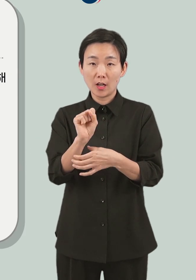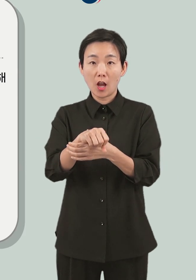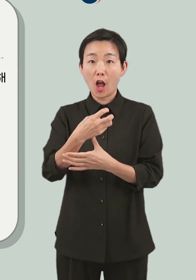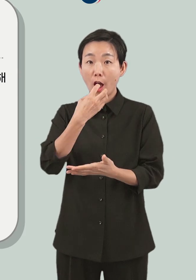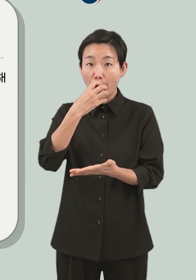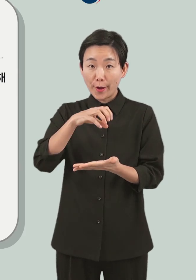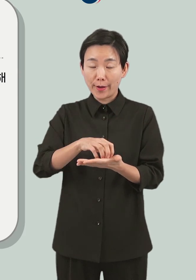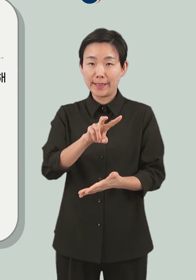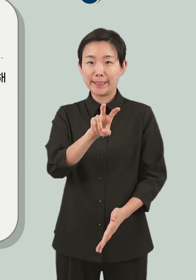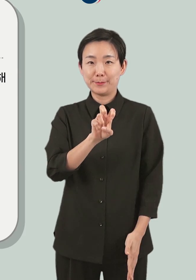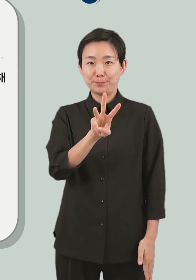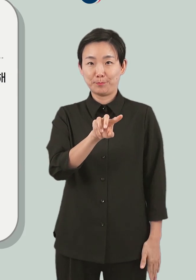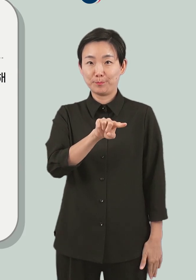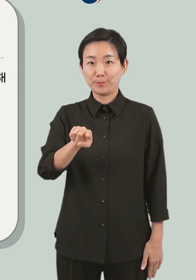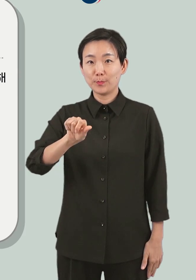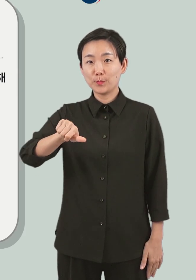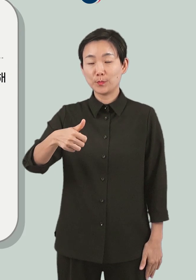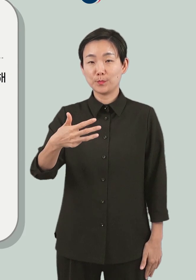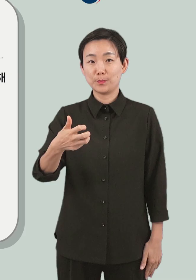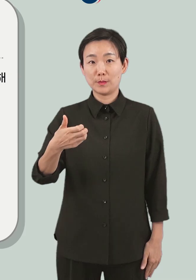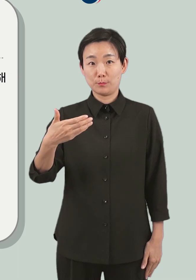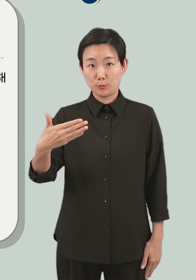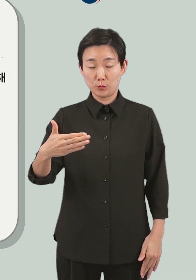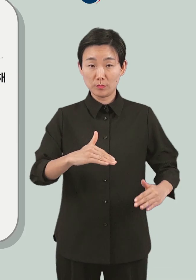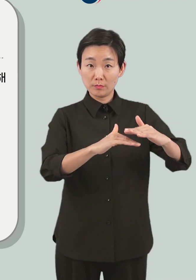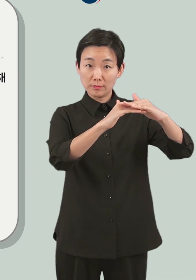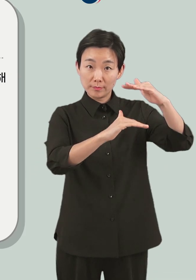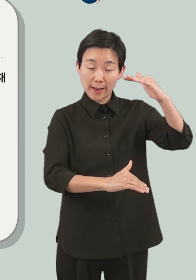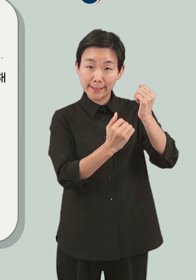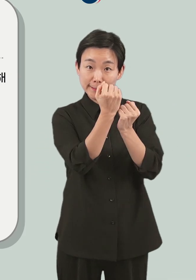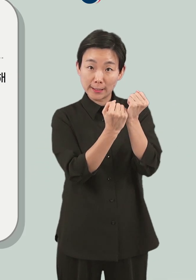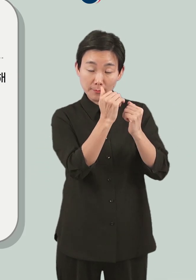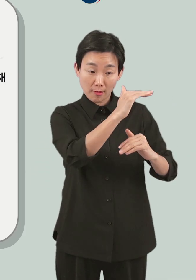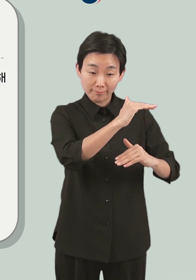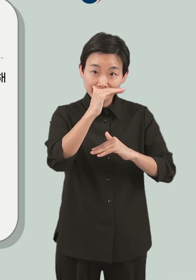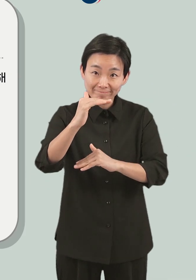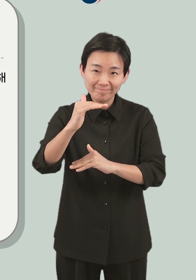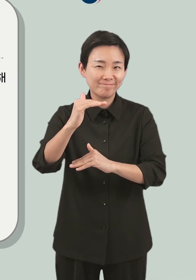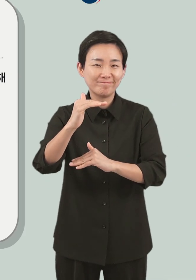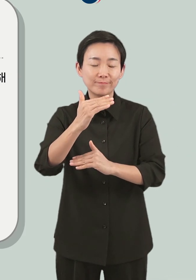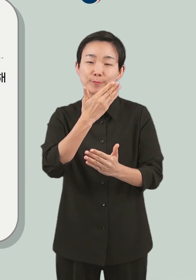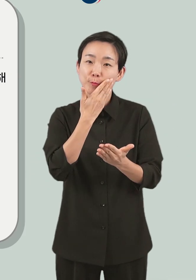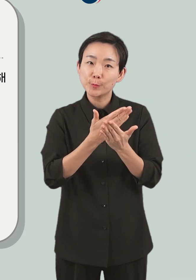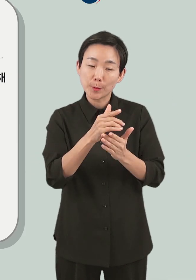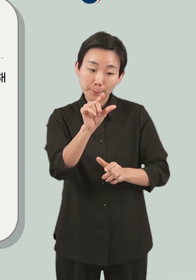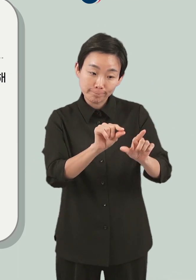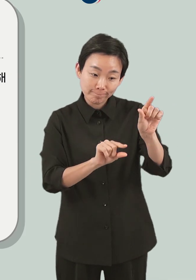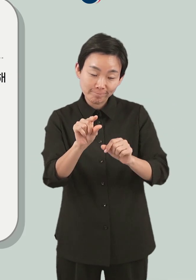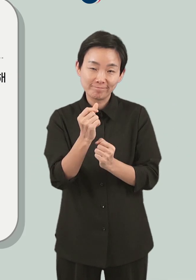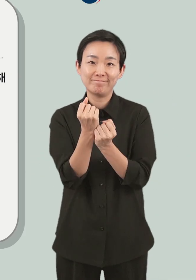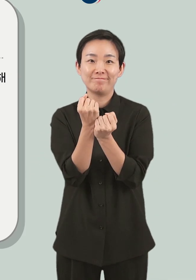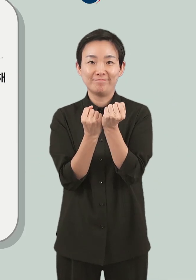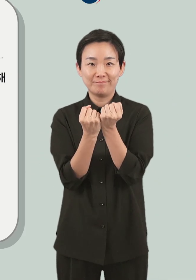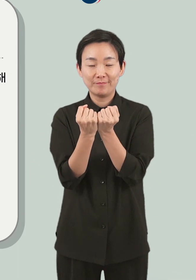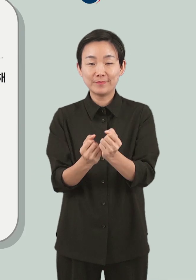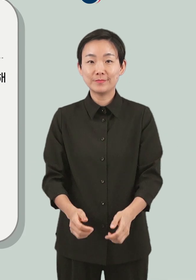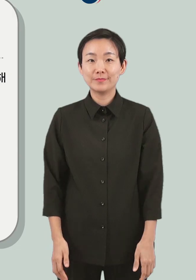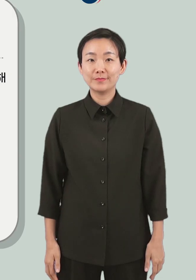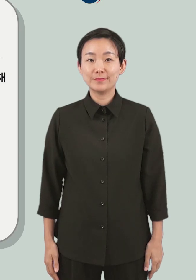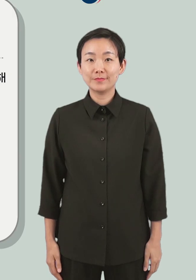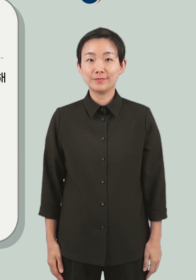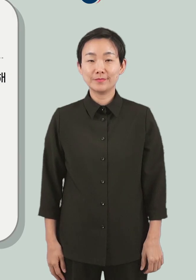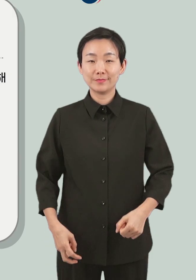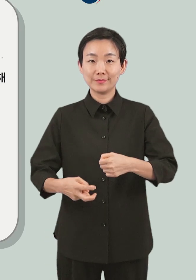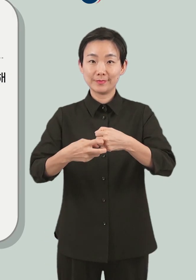허가증 체외 제허 23-5895의 일부를 정리한 내용입니다. 의료기기에 관한 모든 내용을 담고 있지